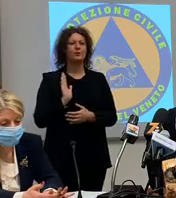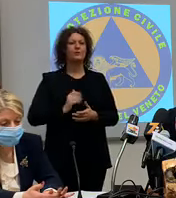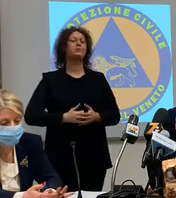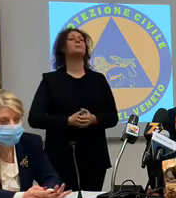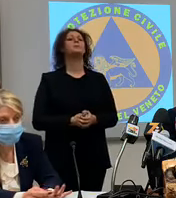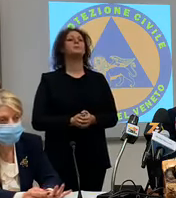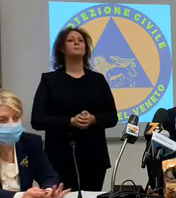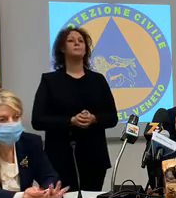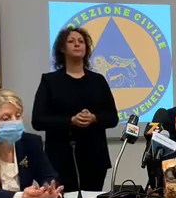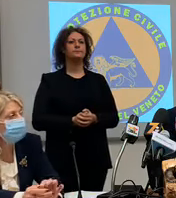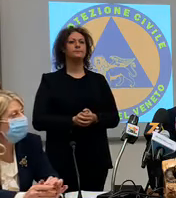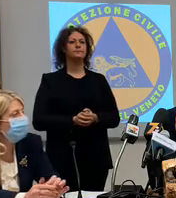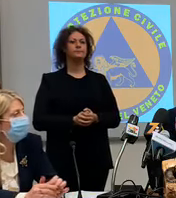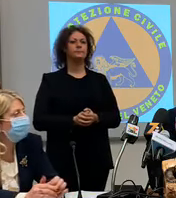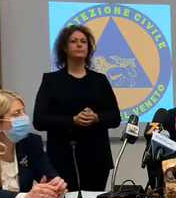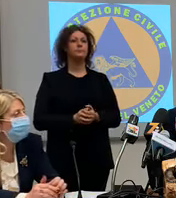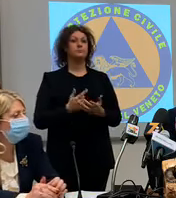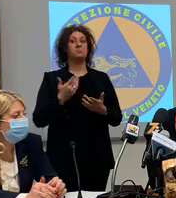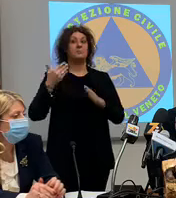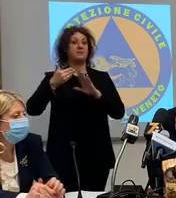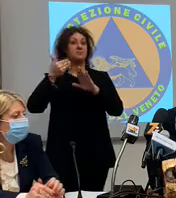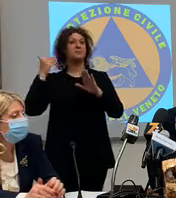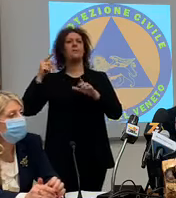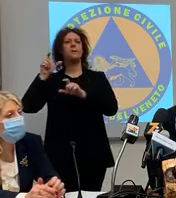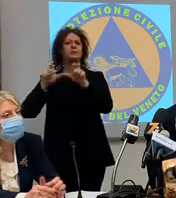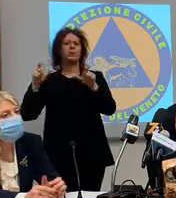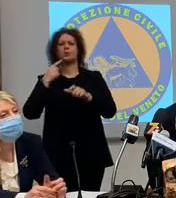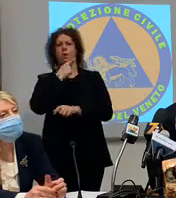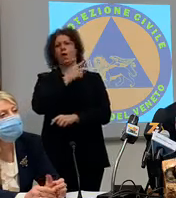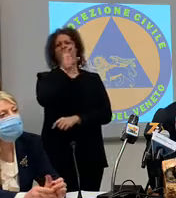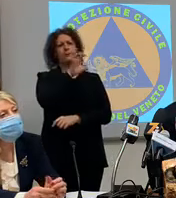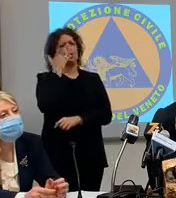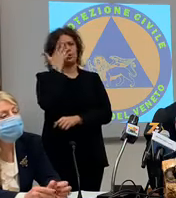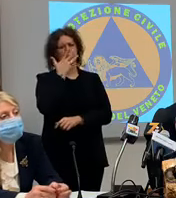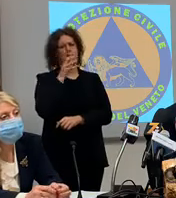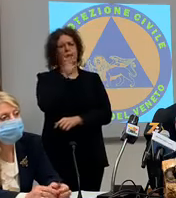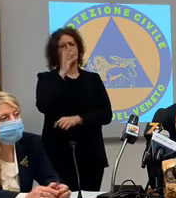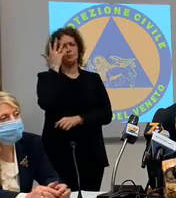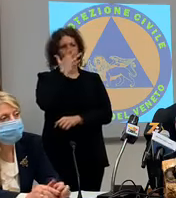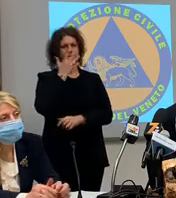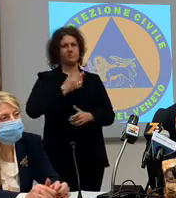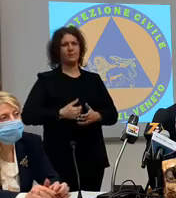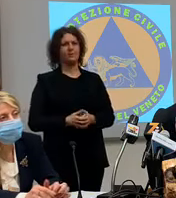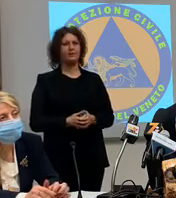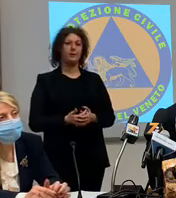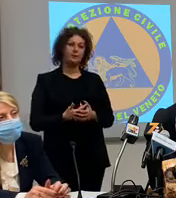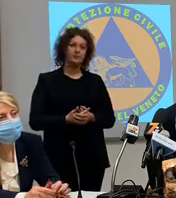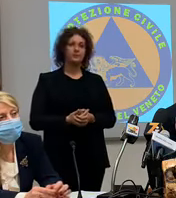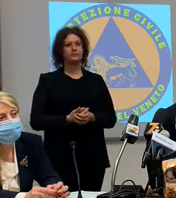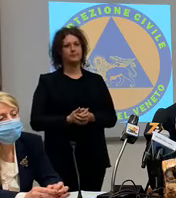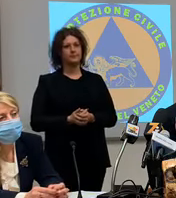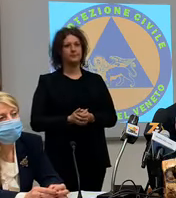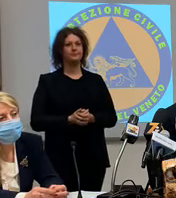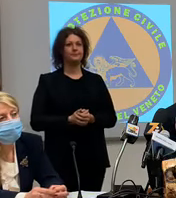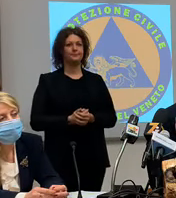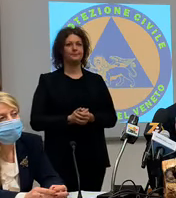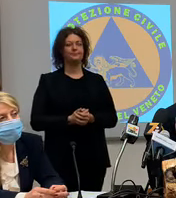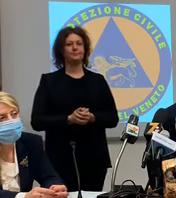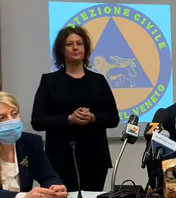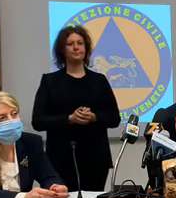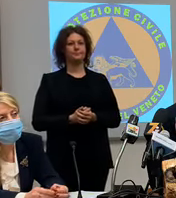apertura contro contro la regione che sbagliava tutto fa fortuna